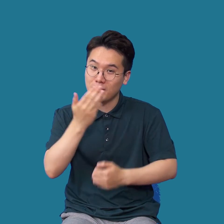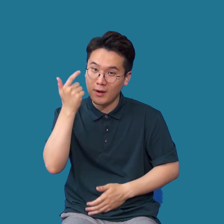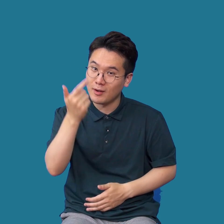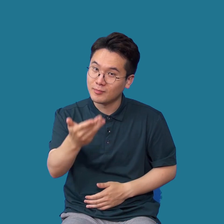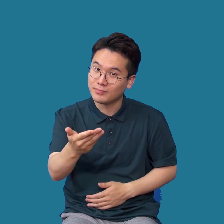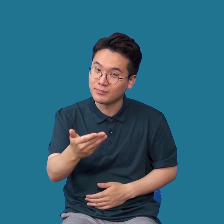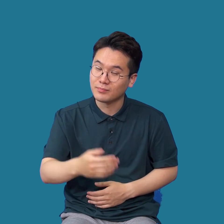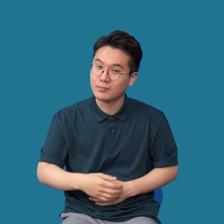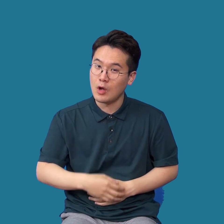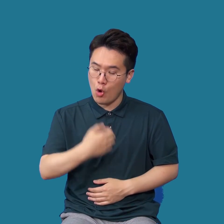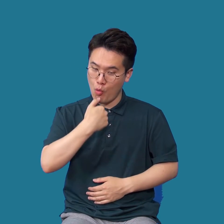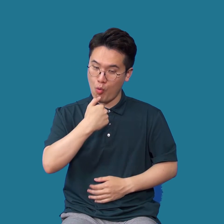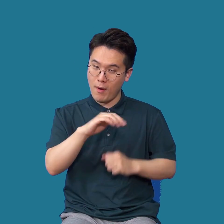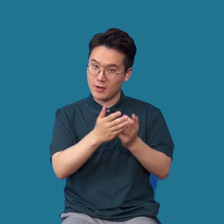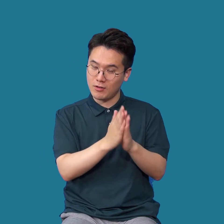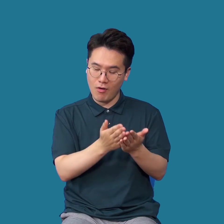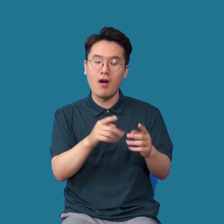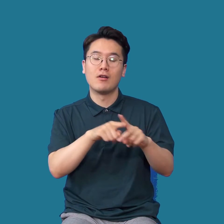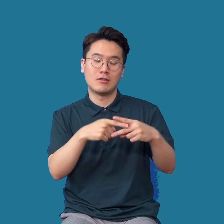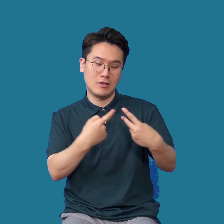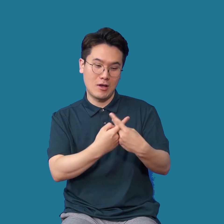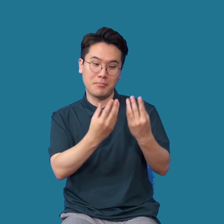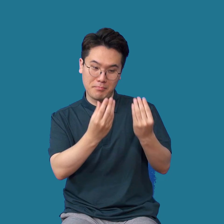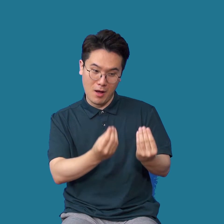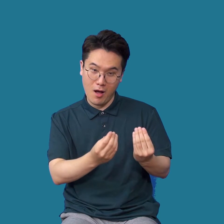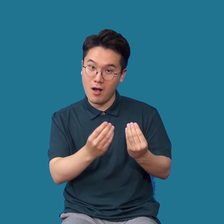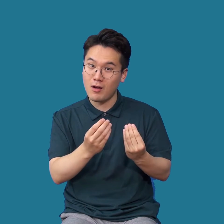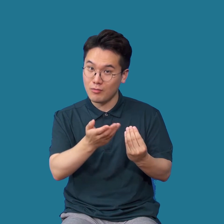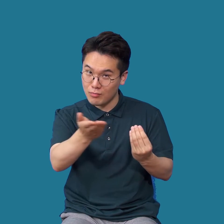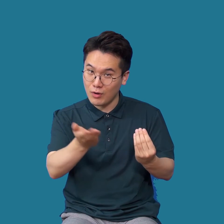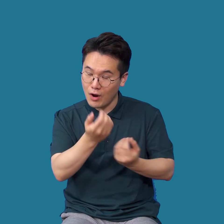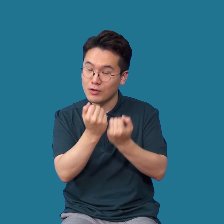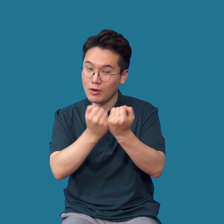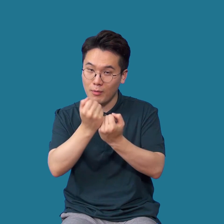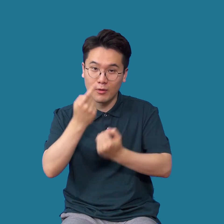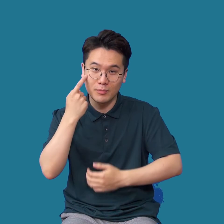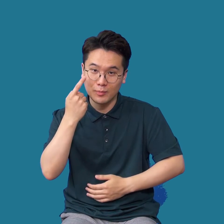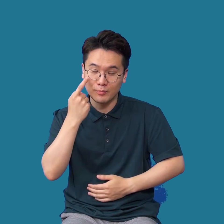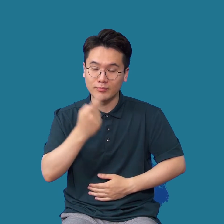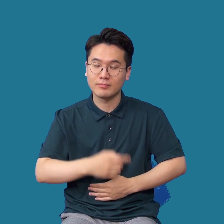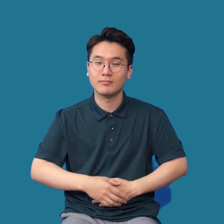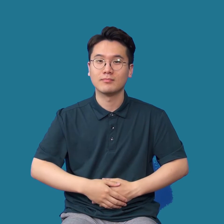로마서를 정말로 이해했다면 한번 설명을 해보십시오. 왜 그런지.